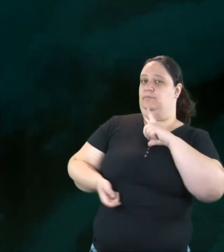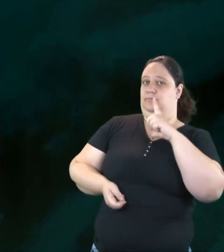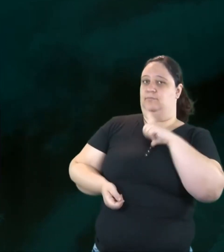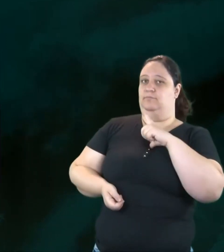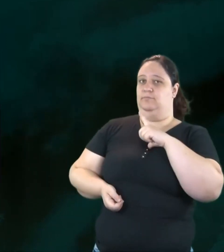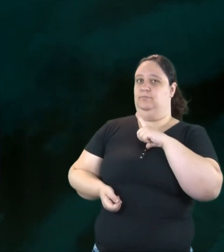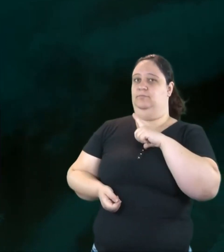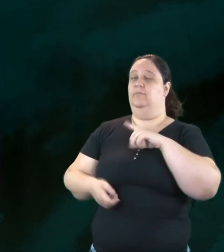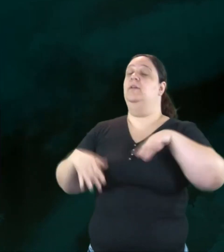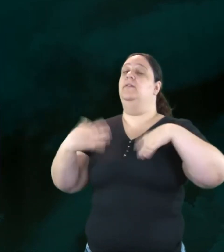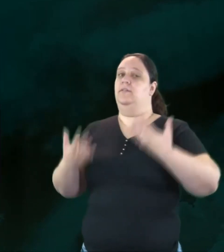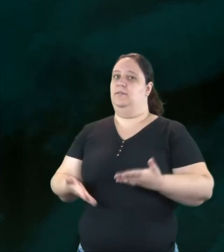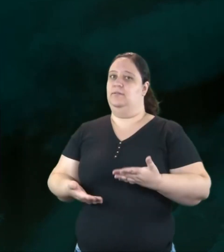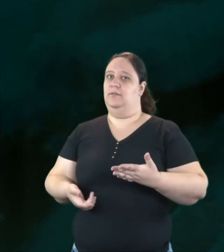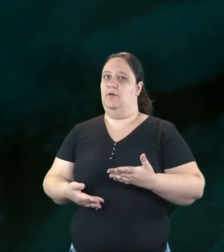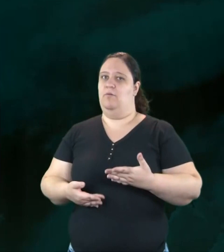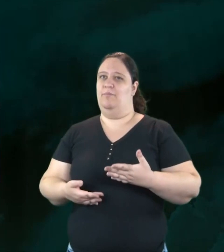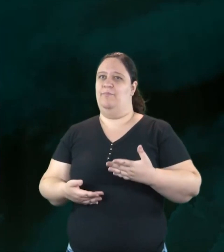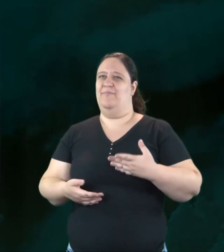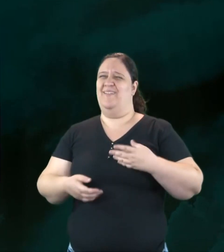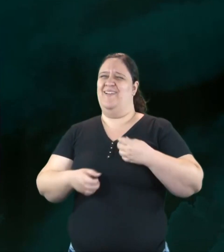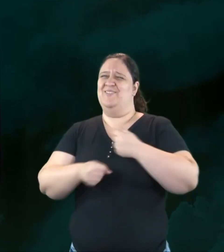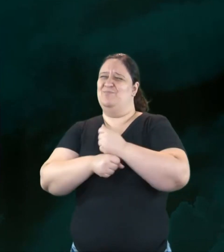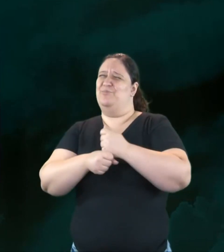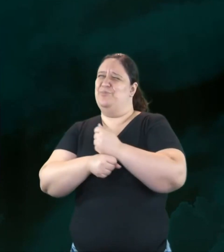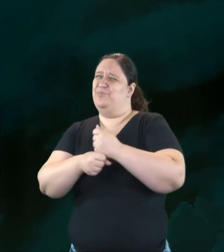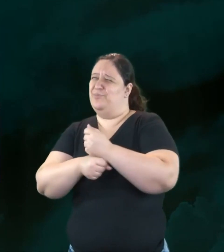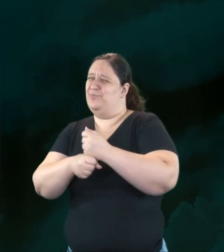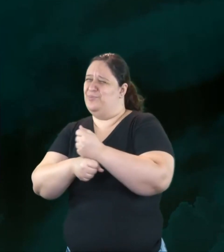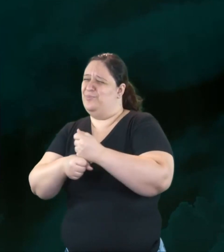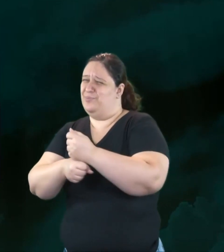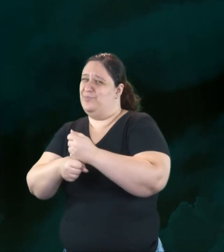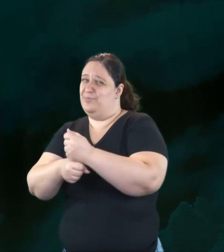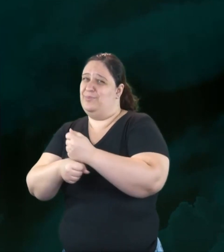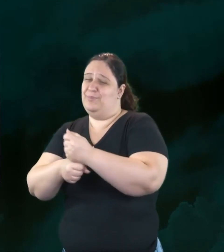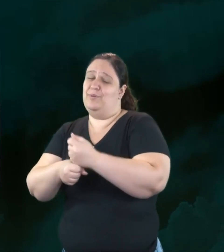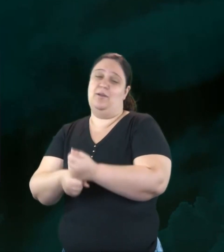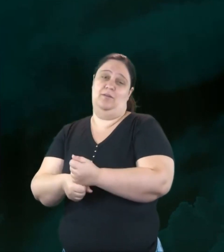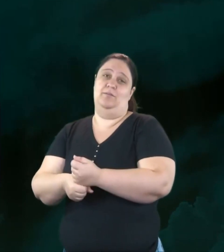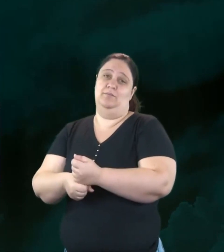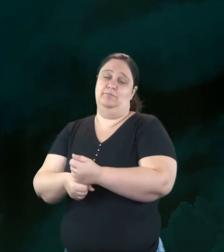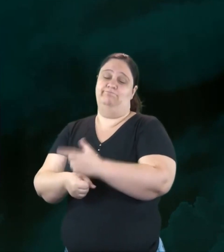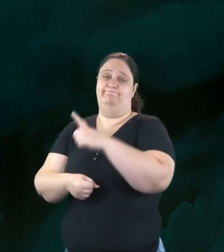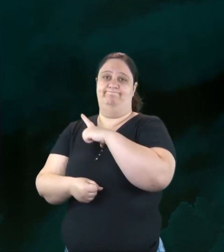acredito, muitos e muitos anos se passaram, muito tempo se passou, e ele,